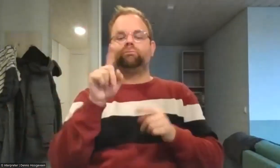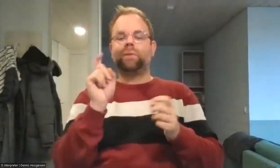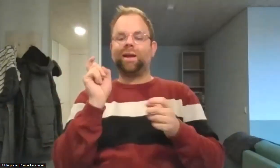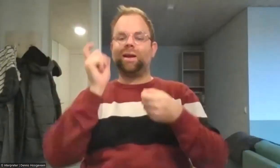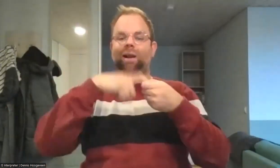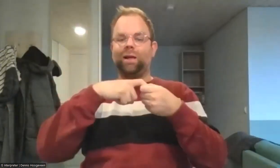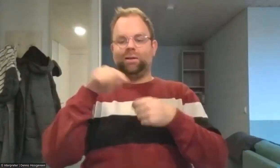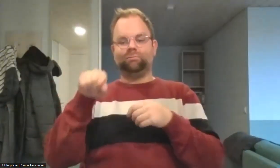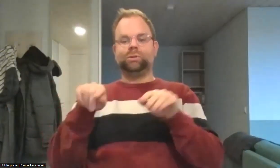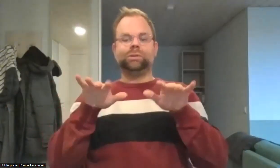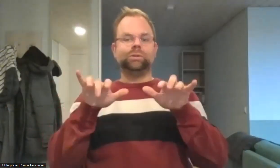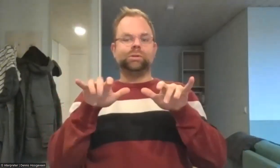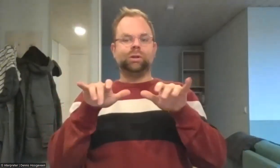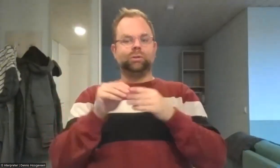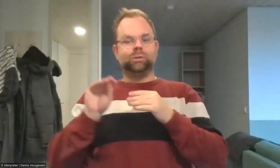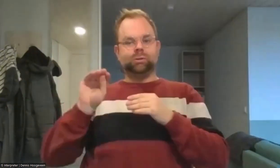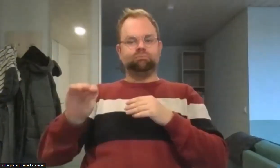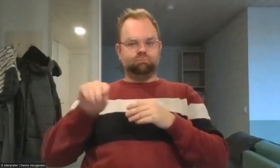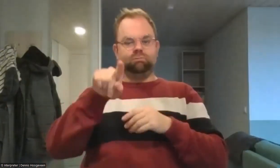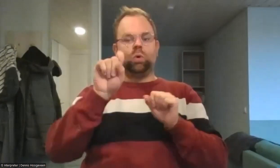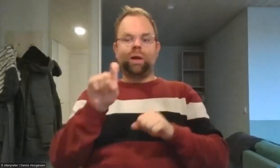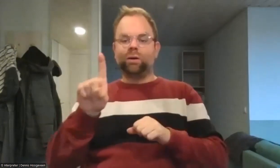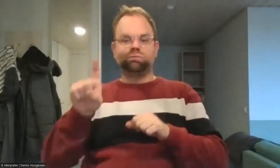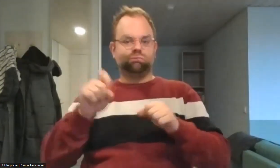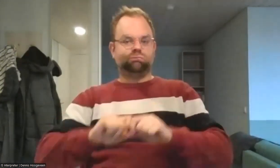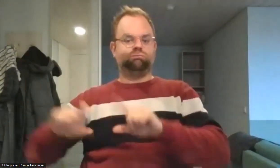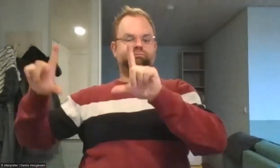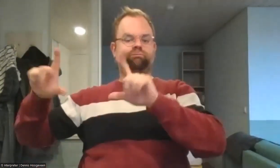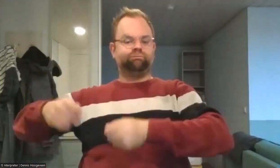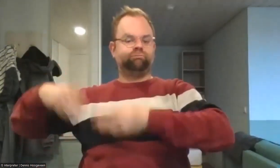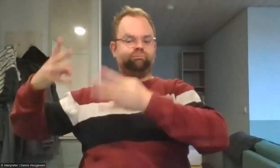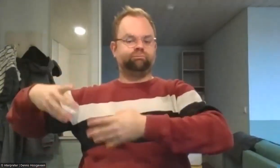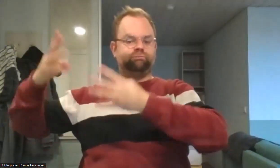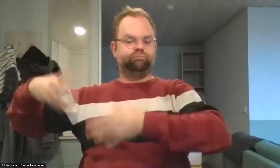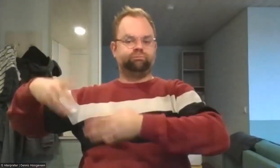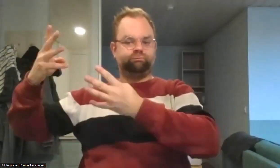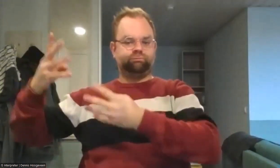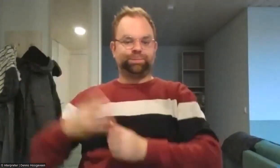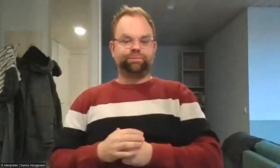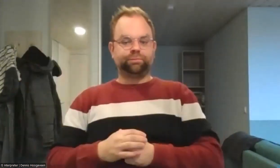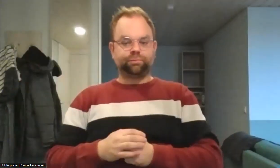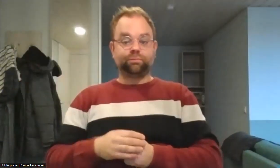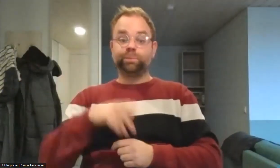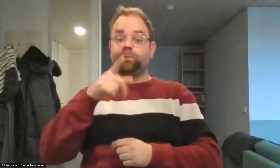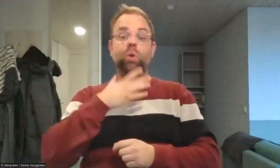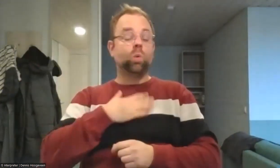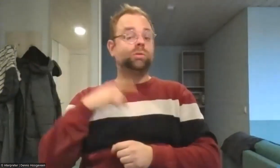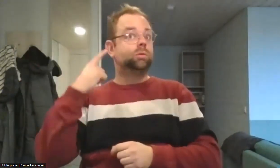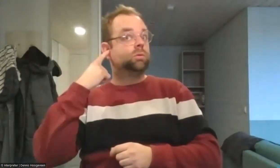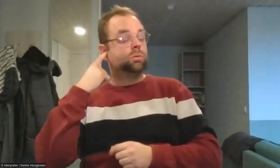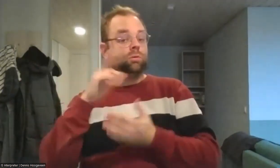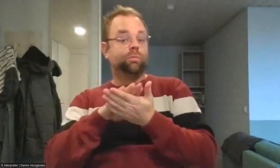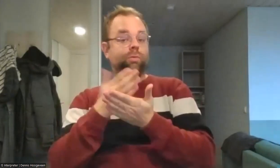L'interprétation en bas, le bouton avec le petit globe va vous permettre d'avoir accès à